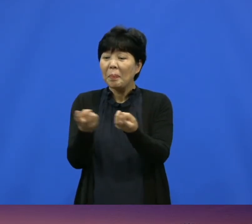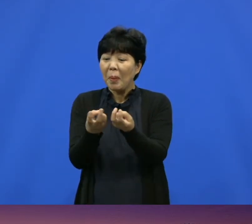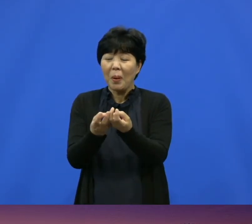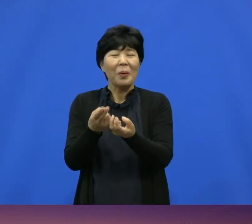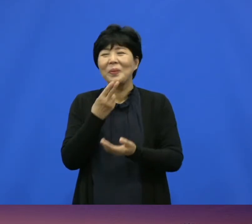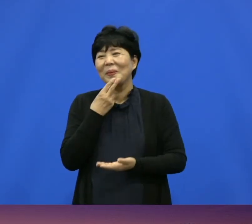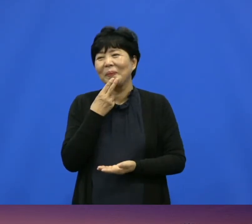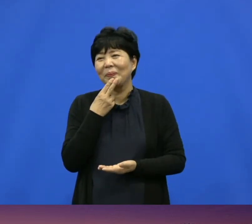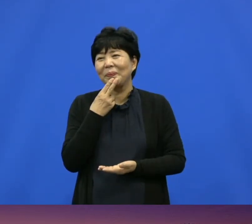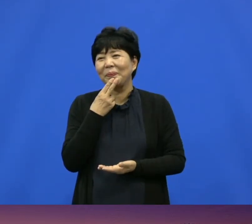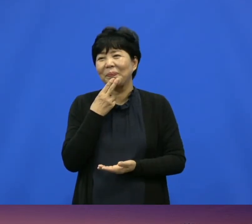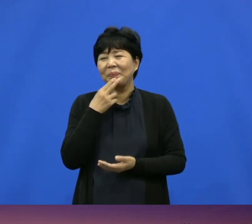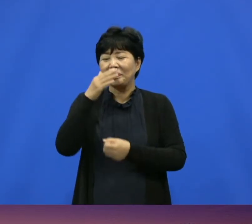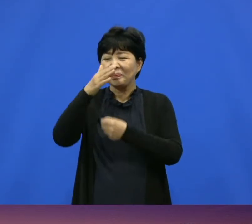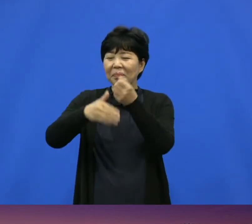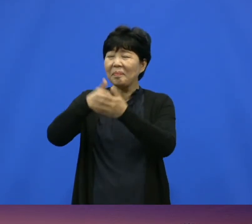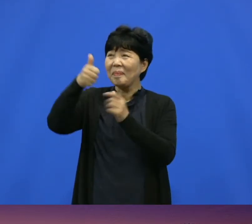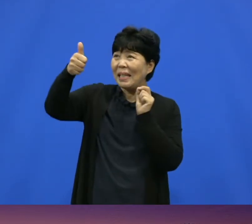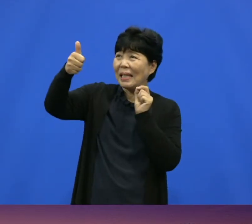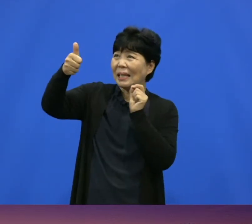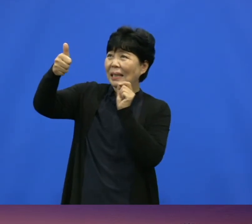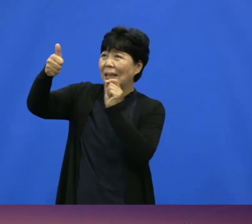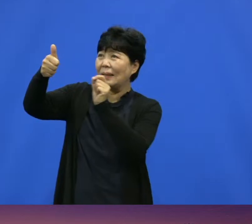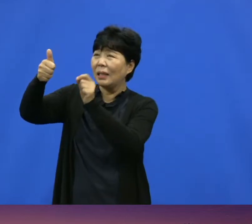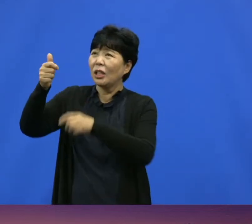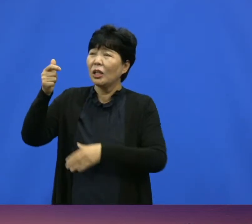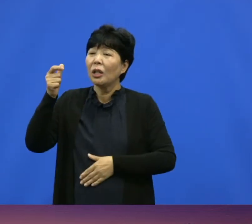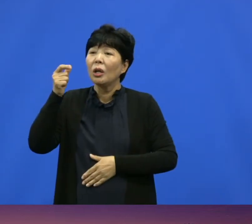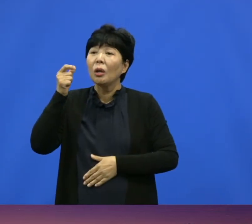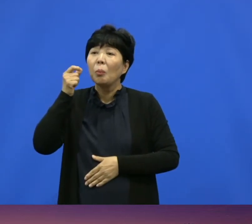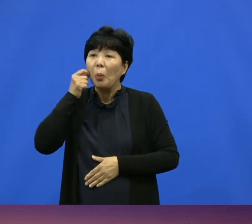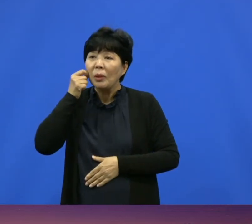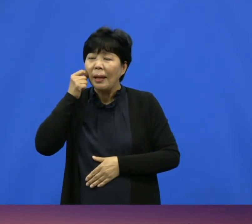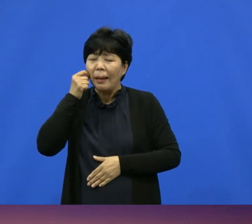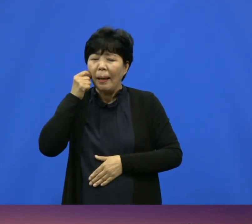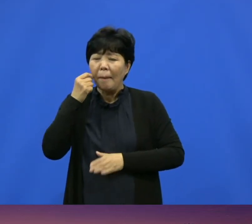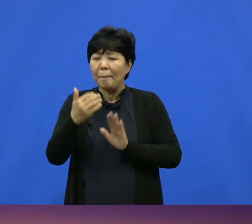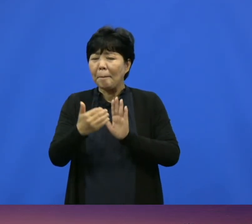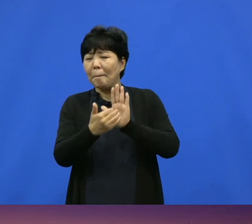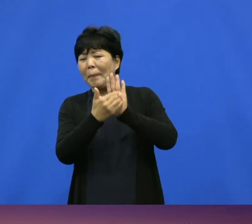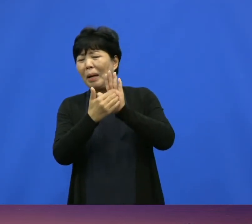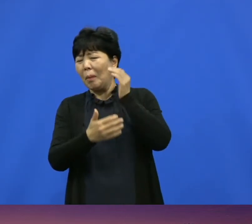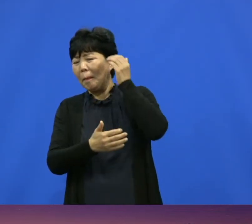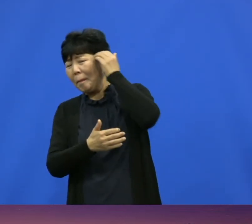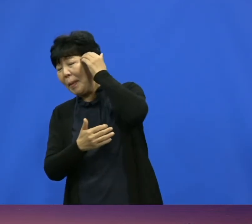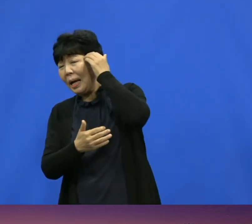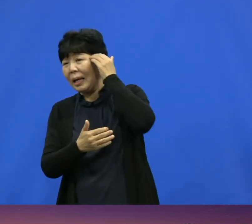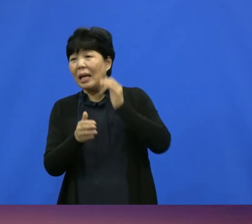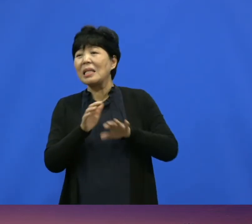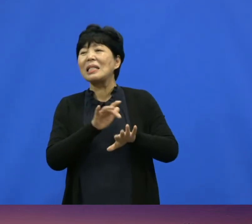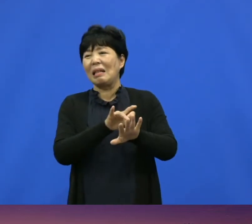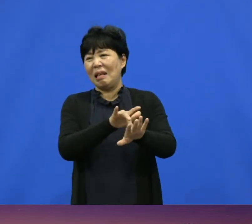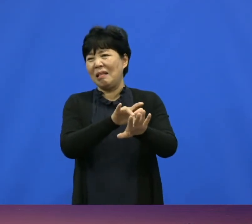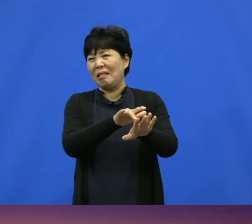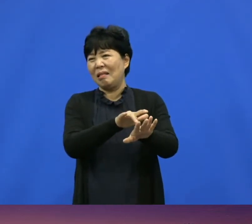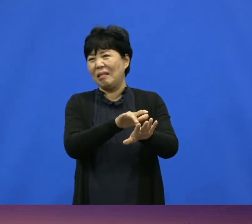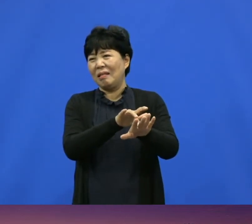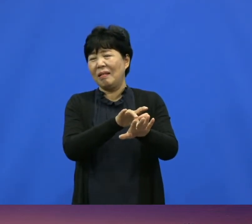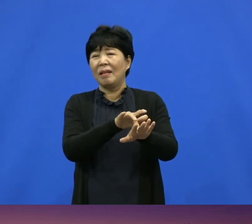하나님을 가까이 하지 못하도록 막는 이 사단의 공격이 얼마나 엄청납니까,